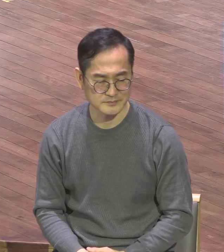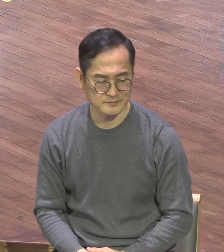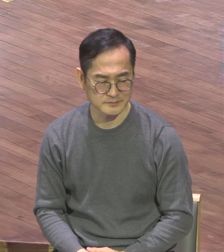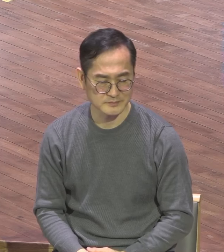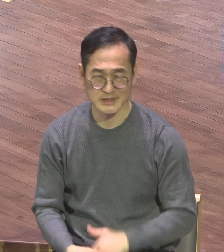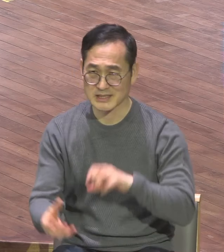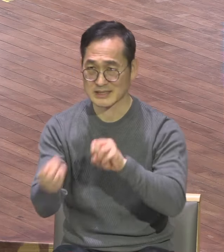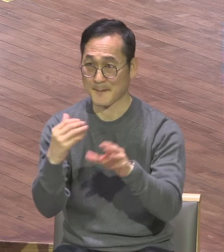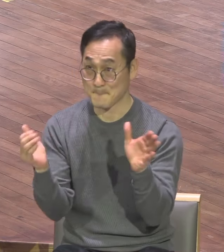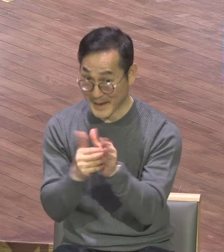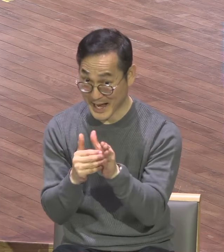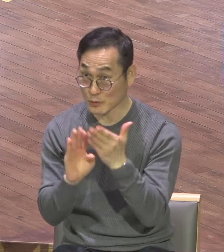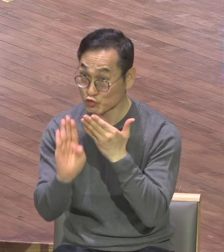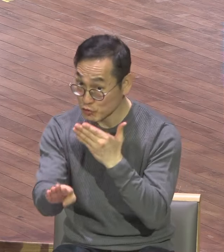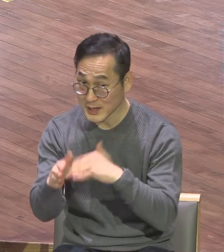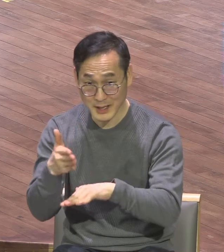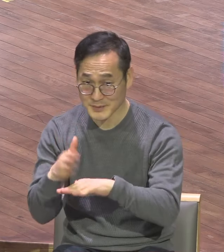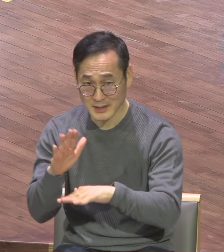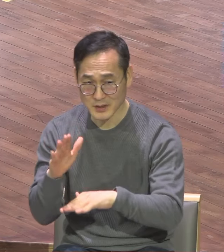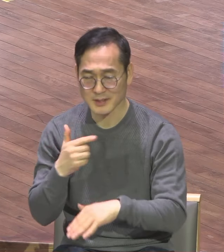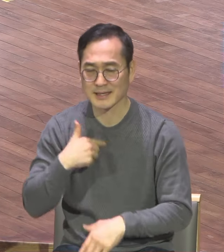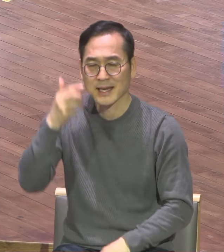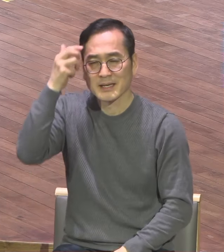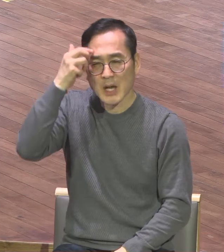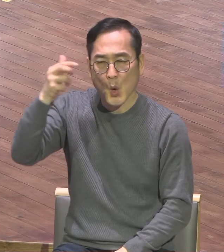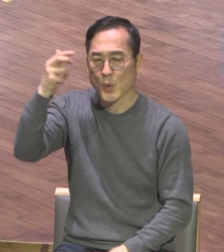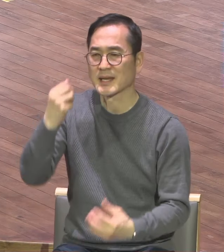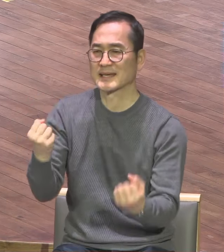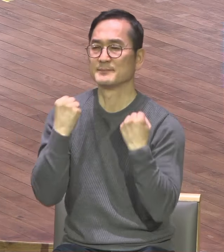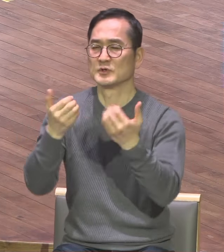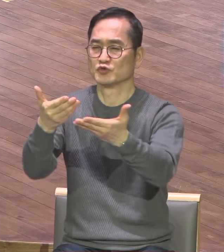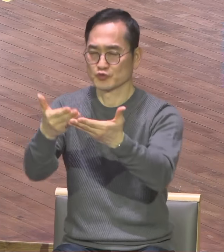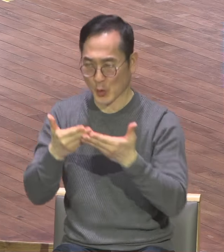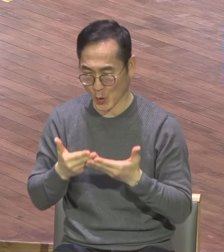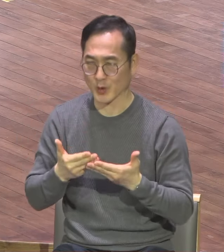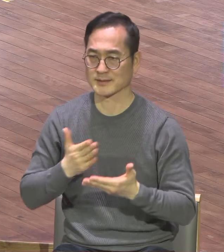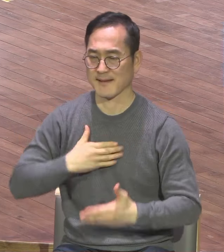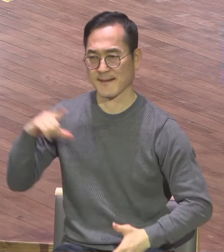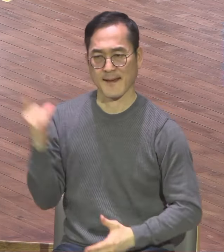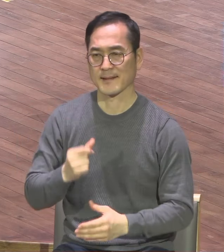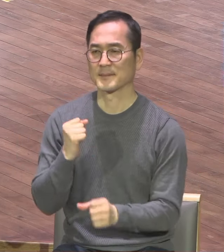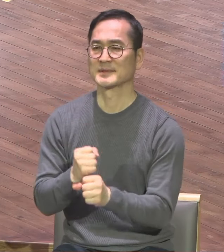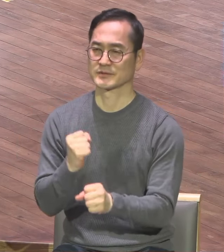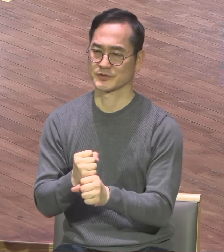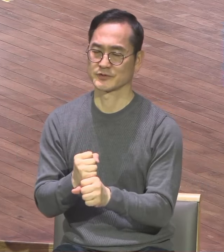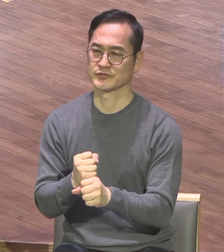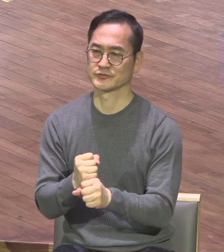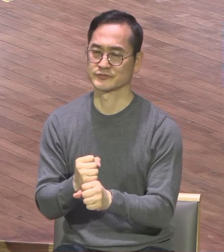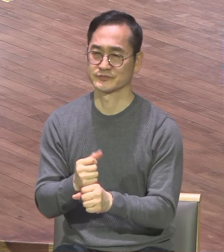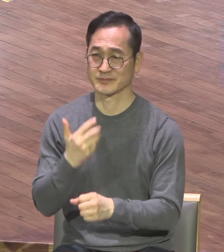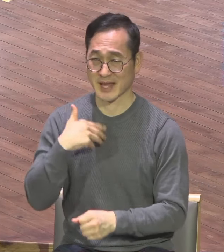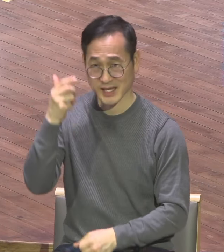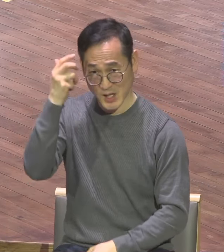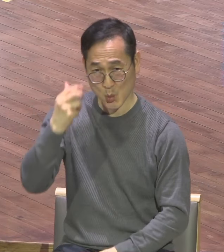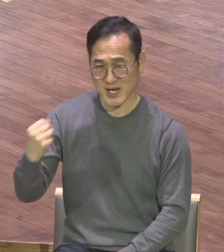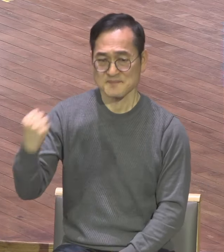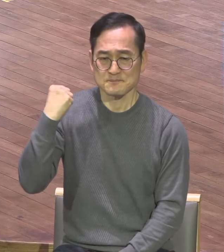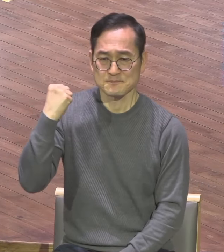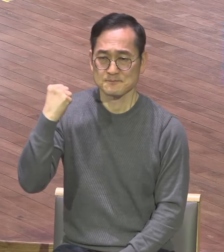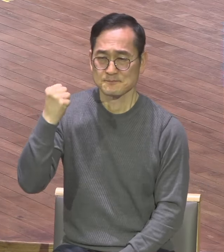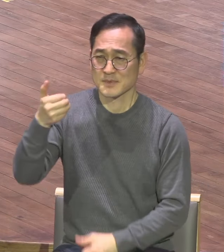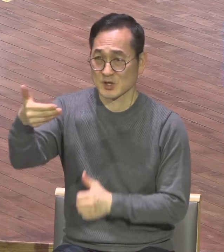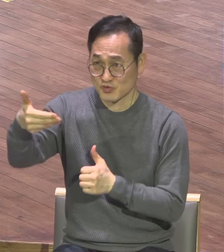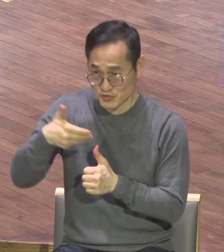않아요. 오히려 후반부에 내 영혼에 힘을 주어 나를 강하게 하셨나이다. 내 영혼에 힘을 주어